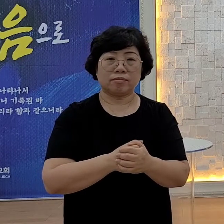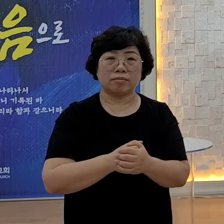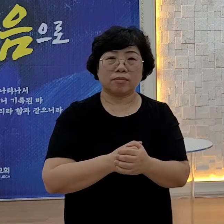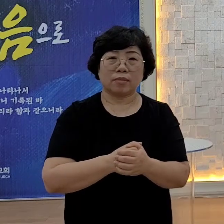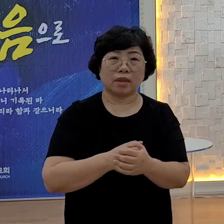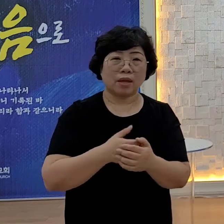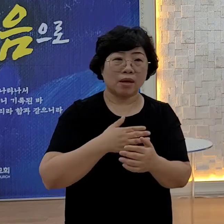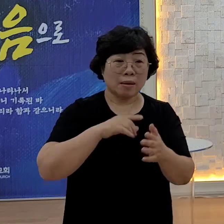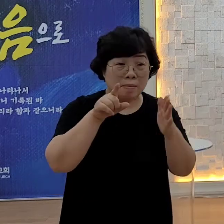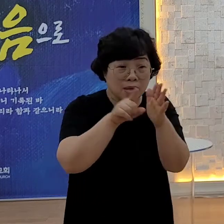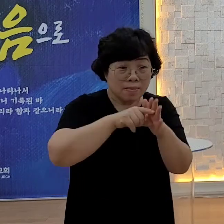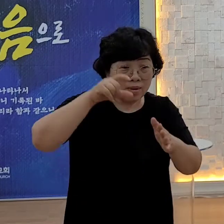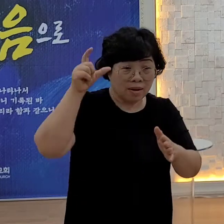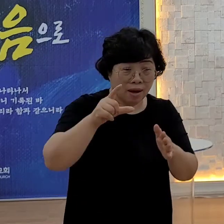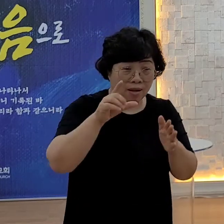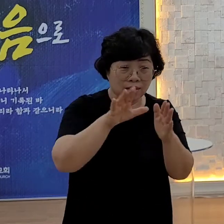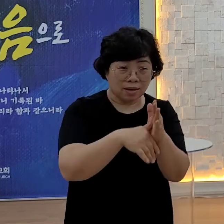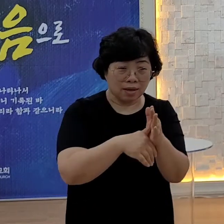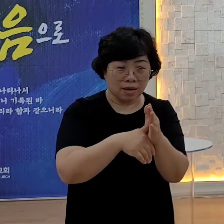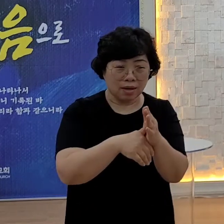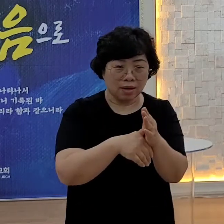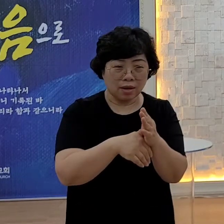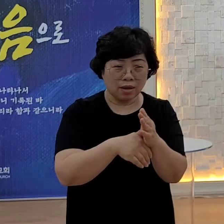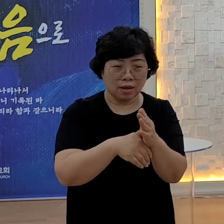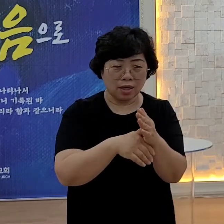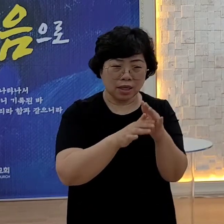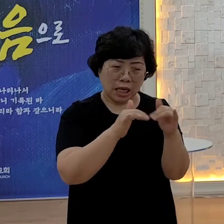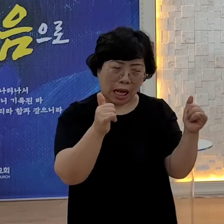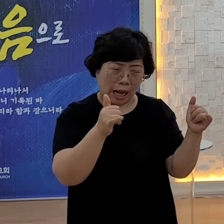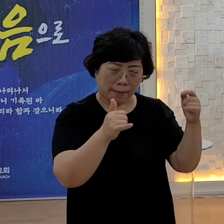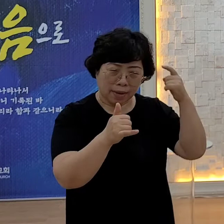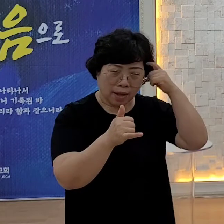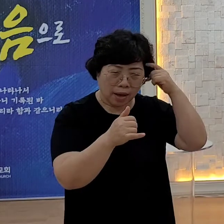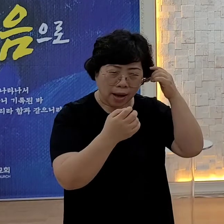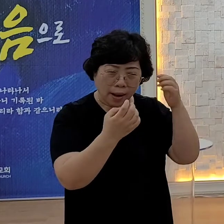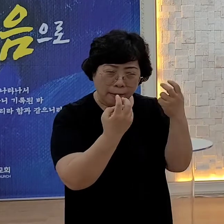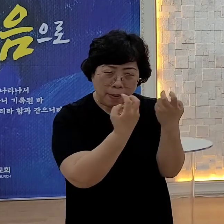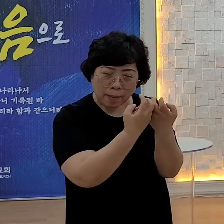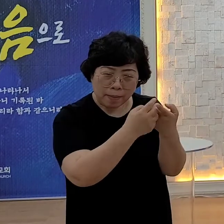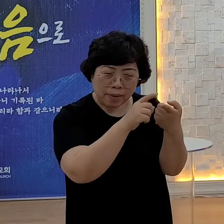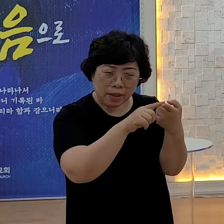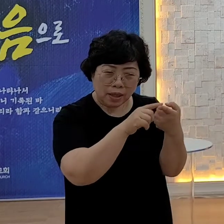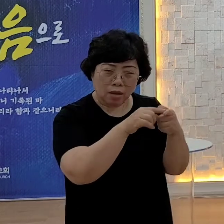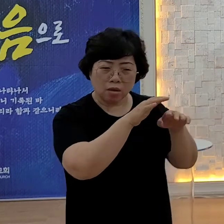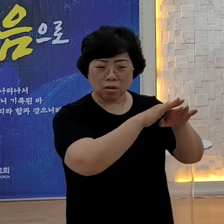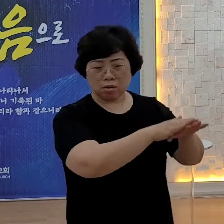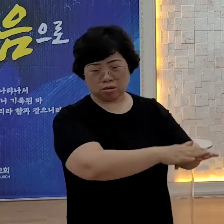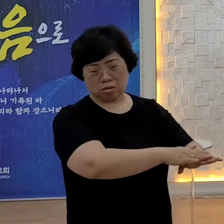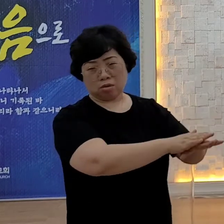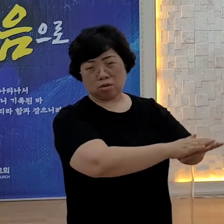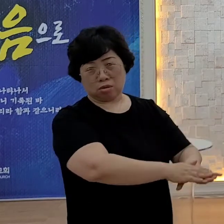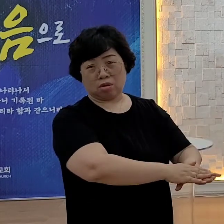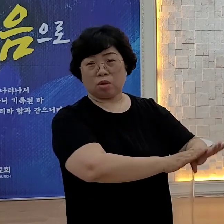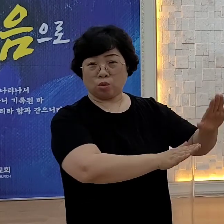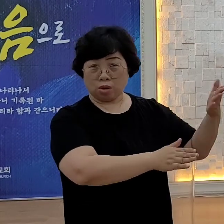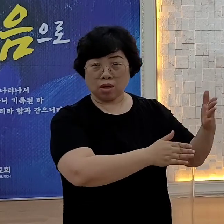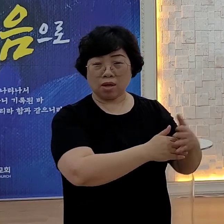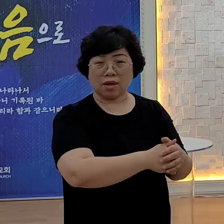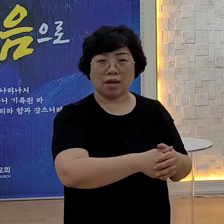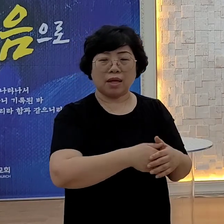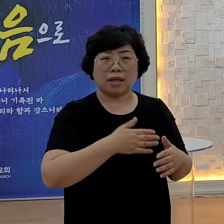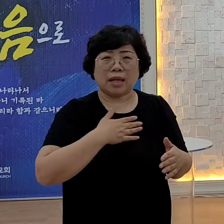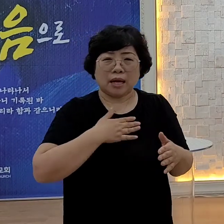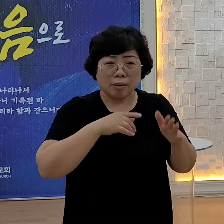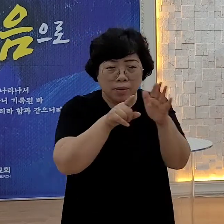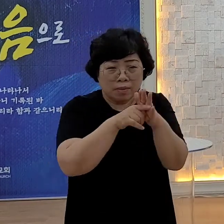우리가 믿음이 강해지면 강해질수록 이 인간적인 방법을 조금씩 더 버리게 돼요. 내가 이